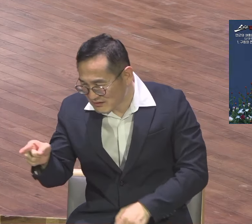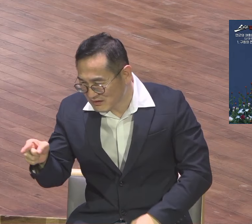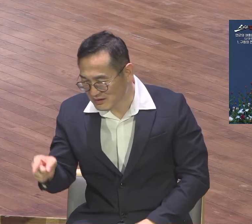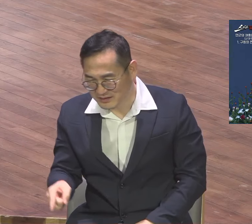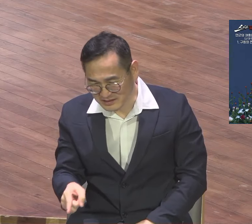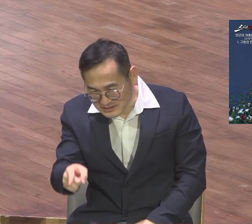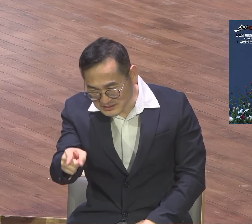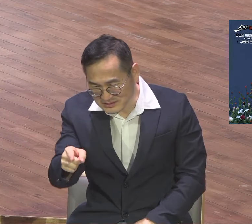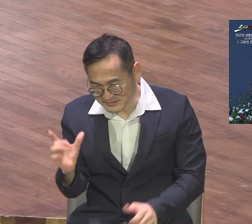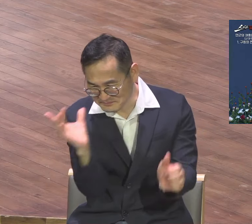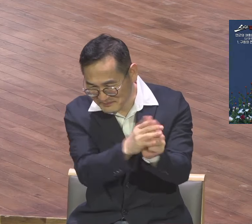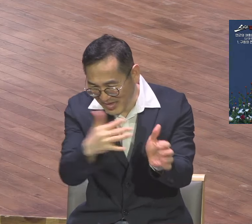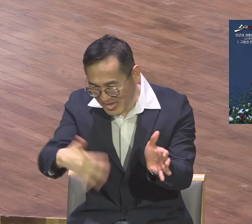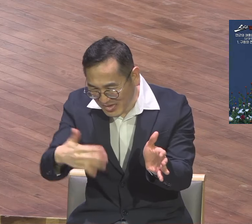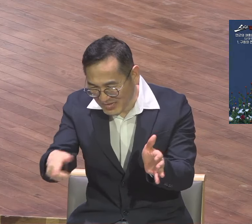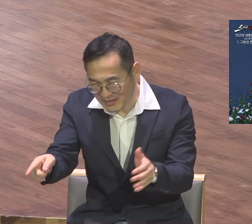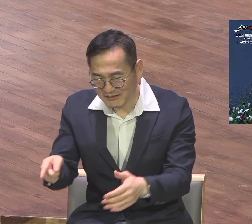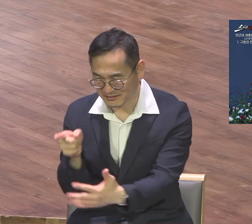그거 증거예요.